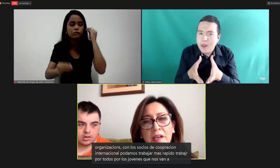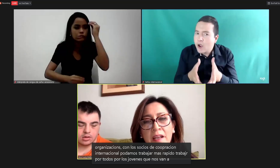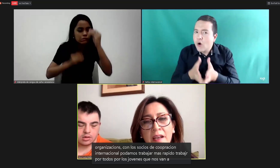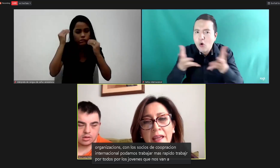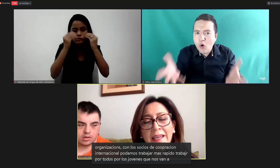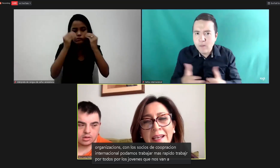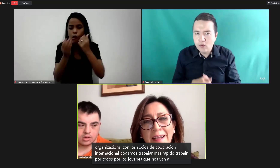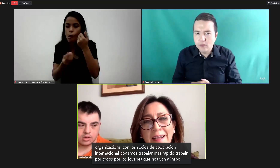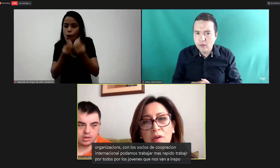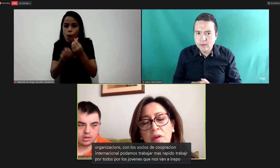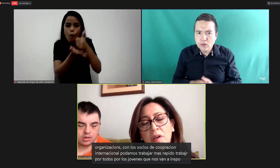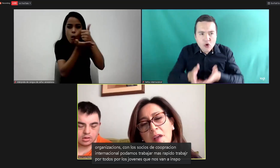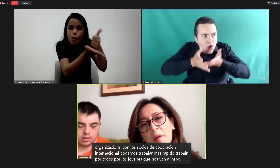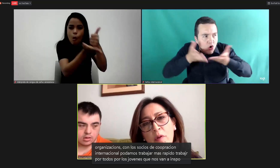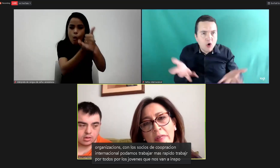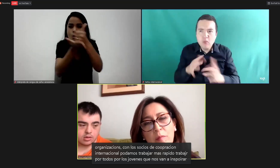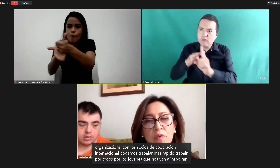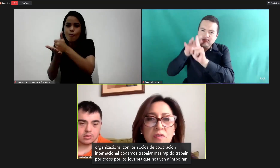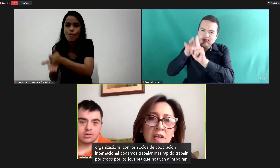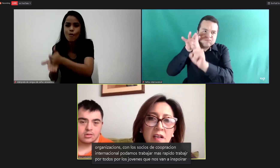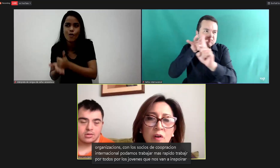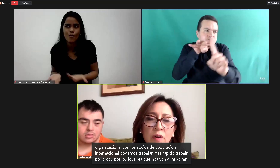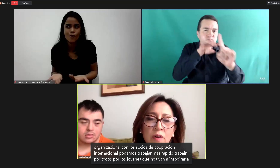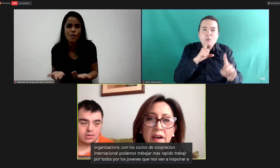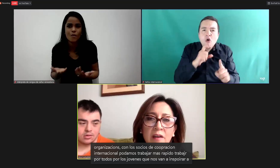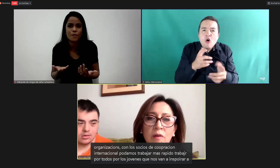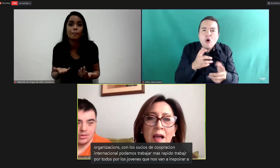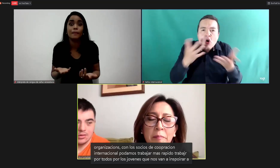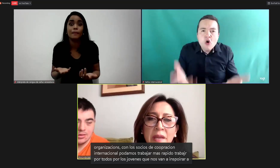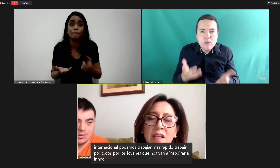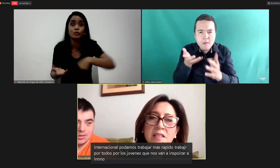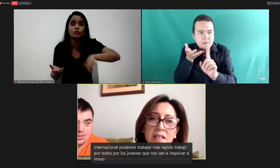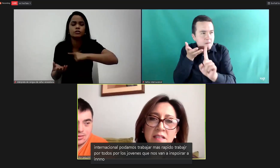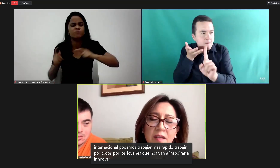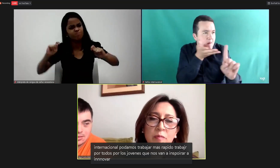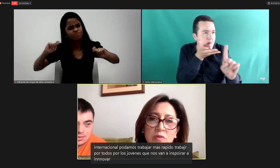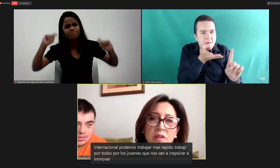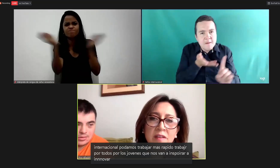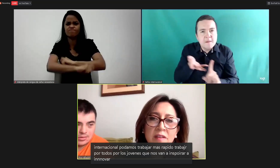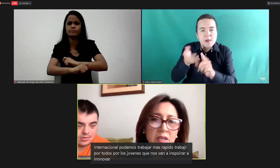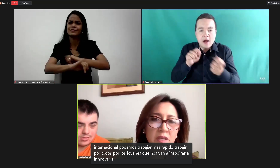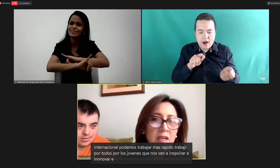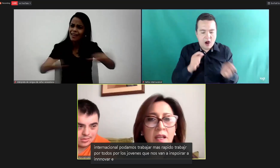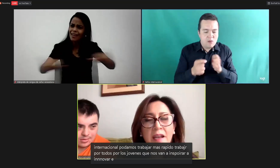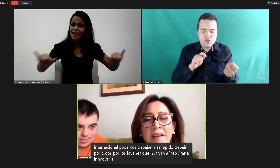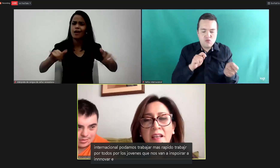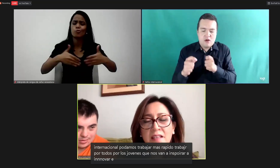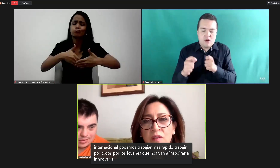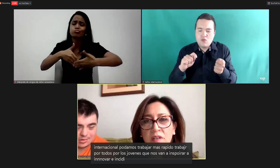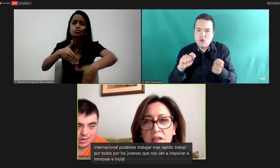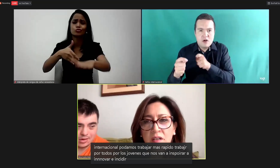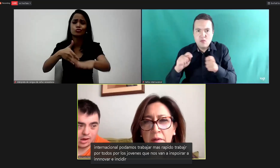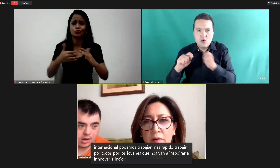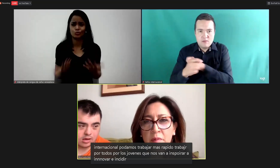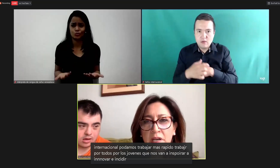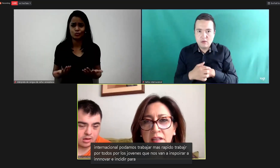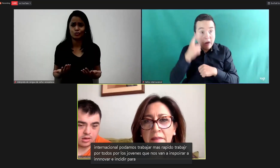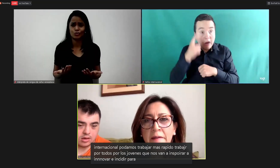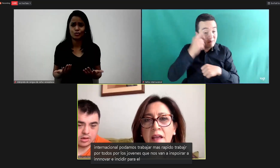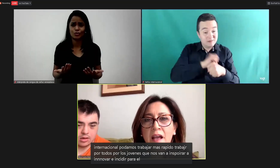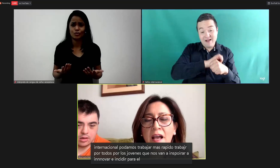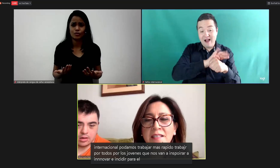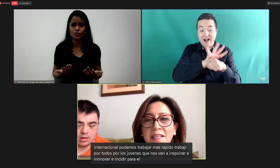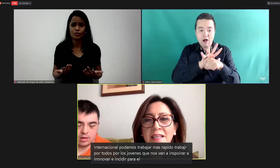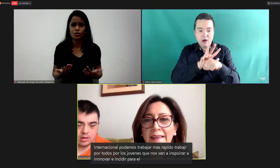una manera en que el cambio podamos lograrlo apenas estemos también regresando a esa nueva